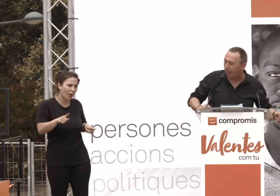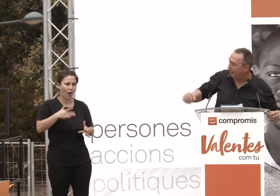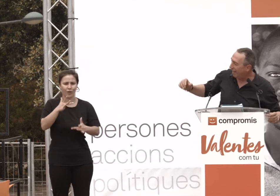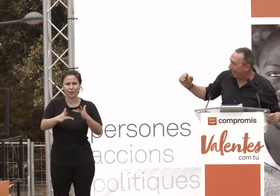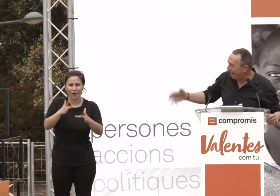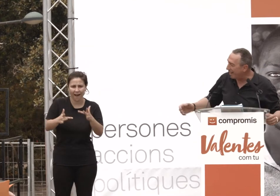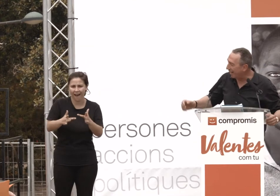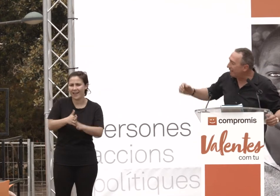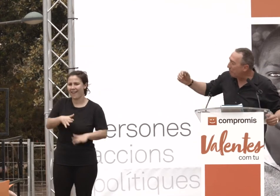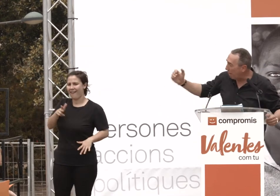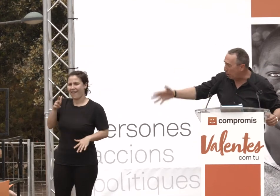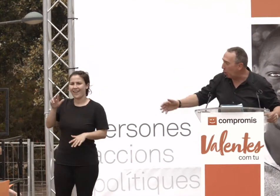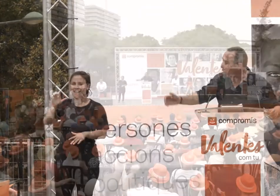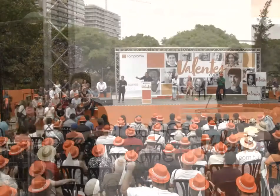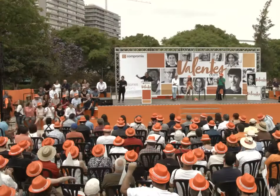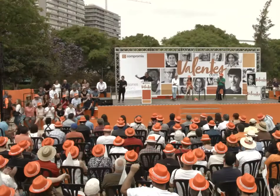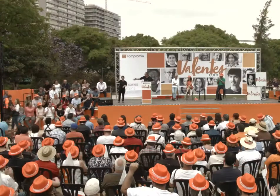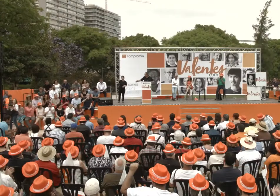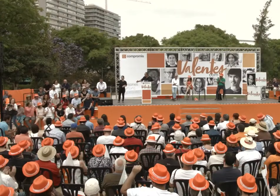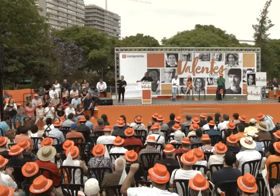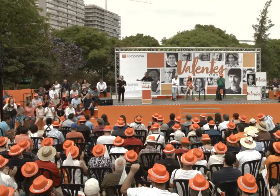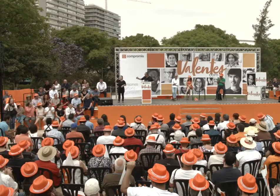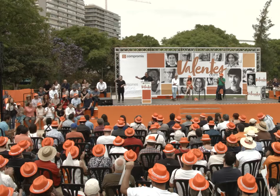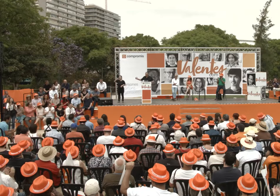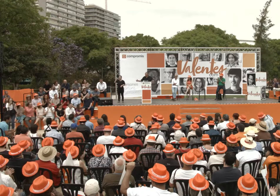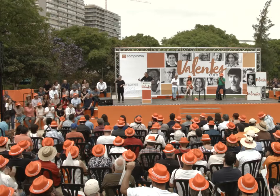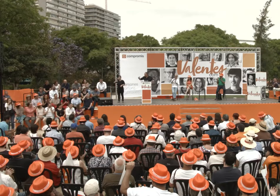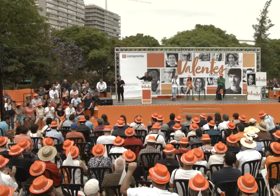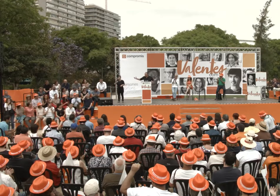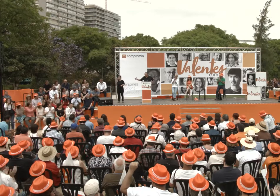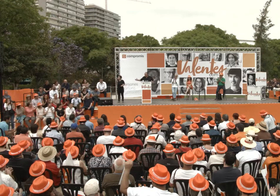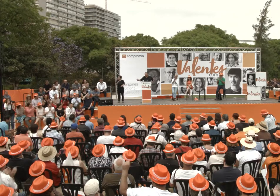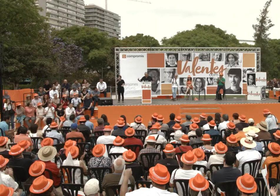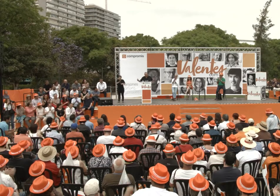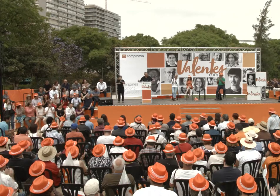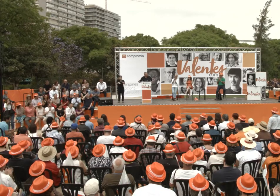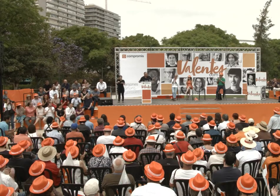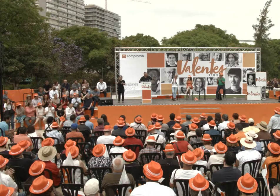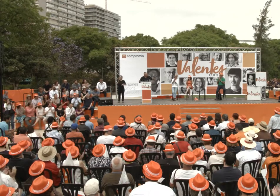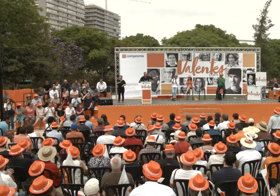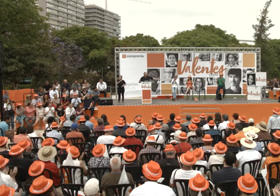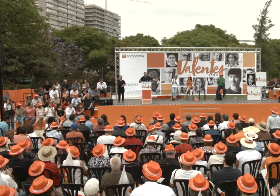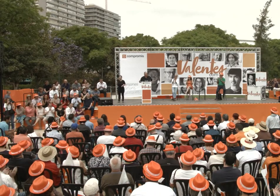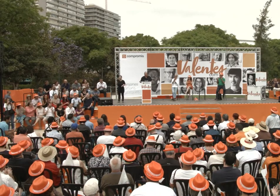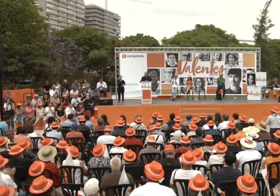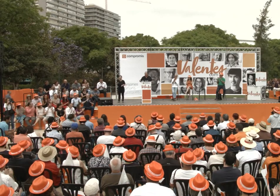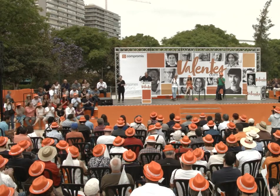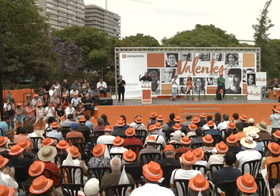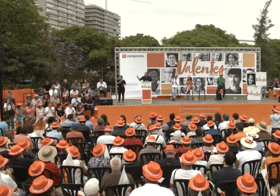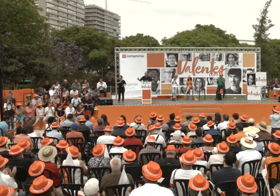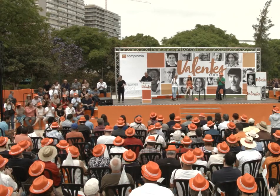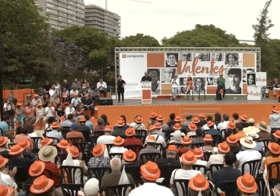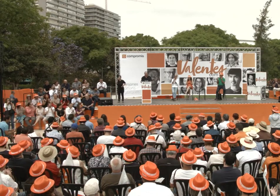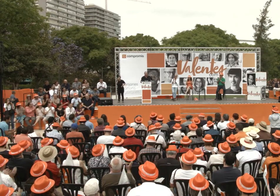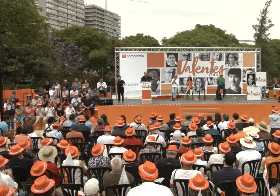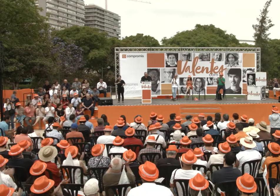Julià, Elena, Manolo, Rafael, no caminareu mai sols totes les alcaldesses, tots